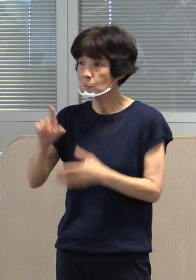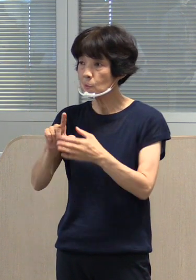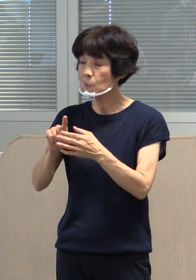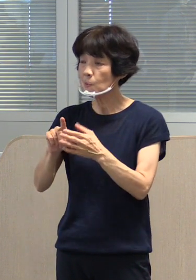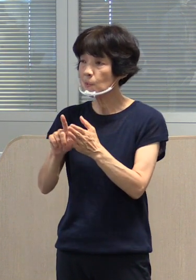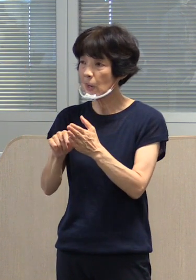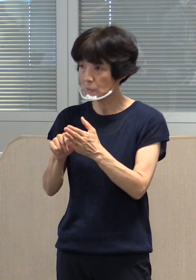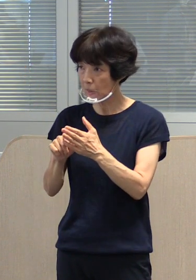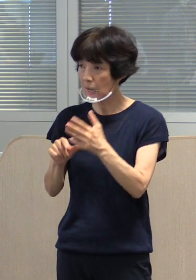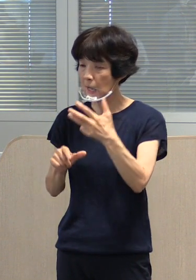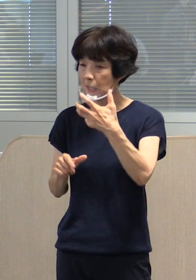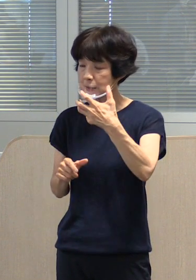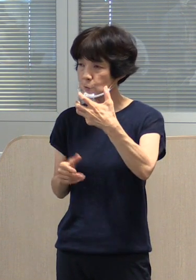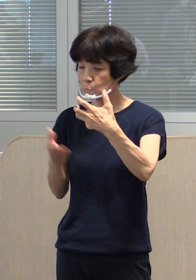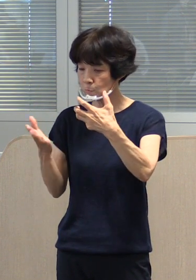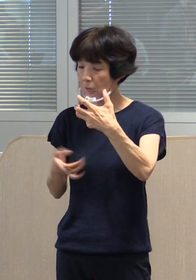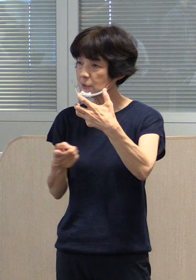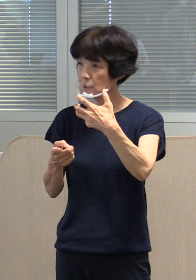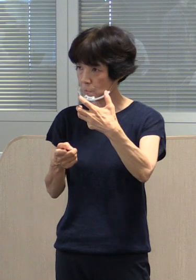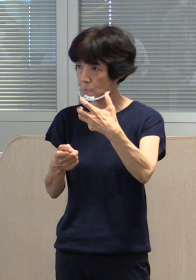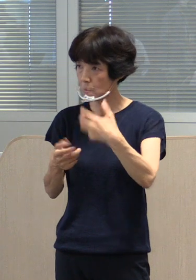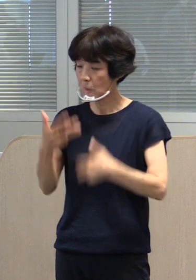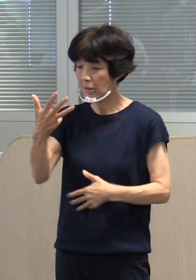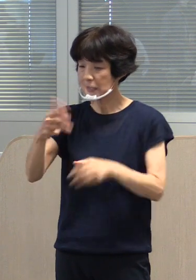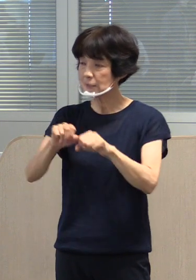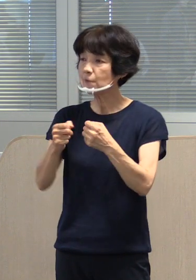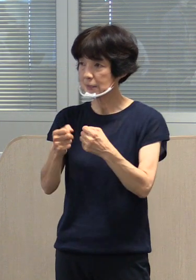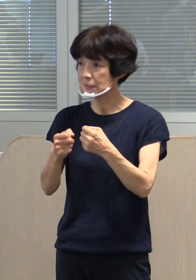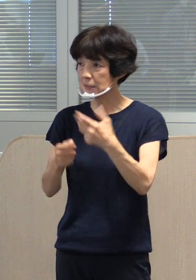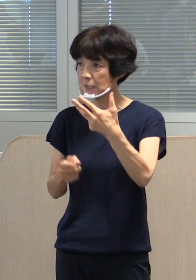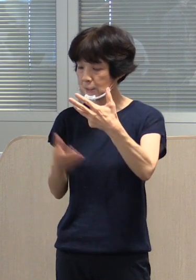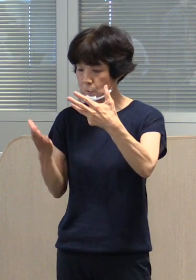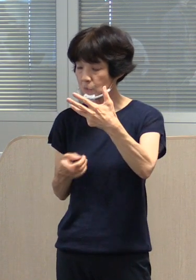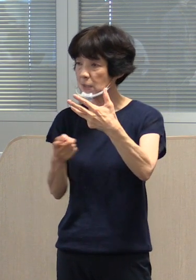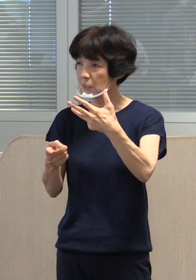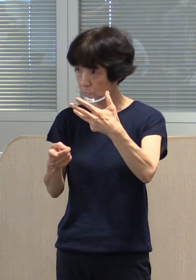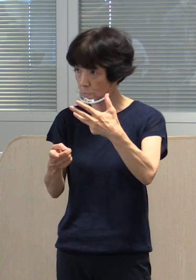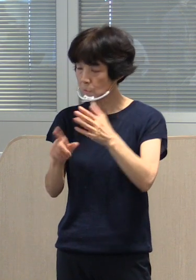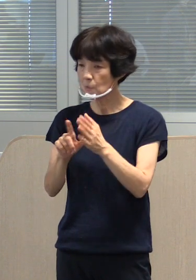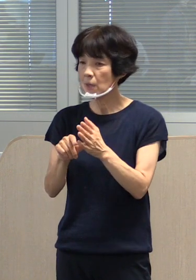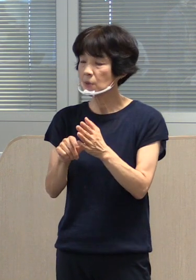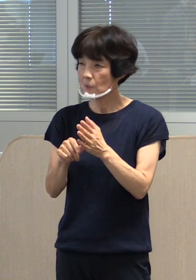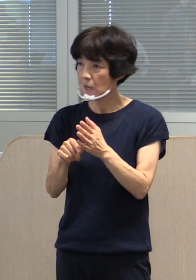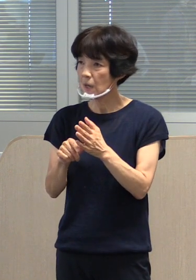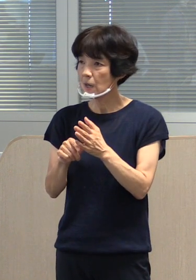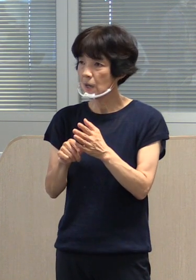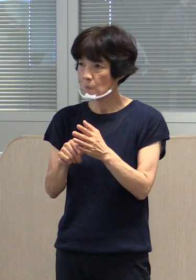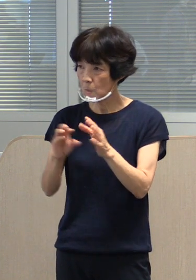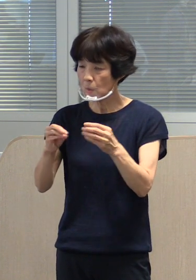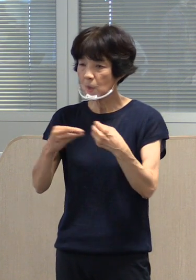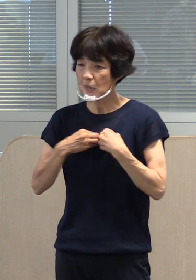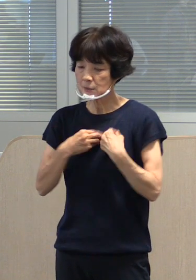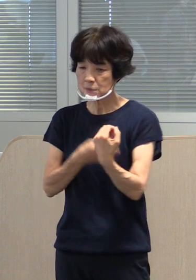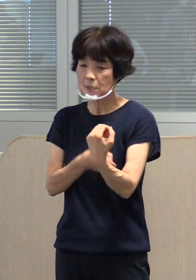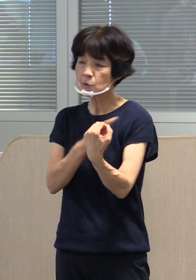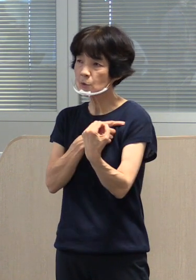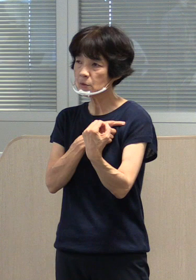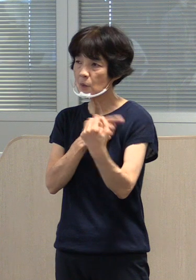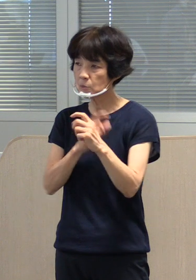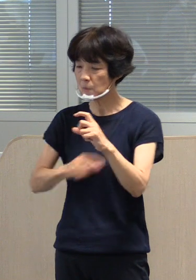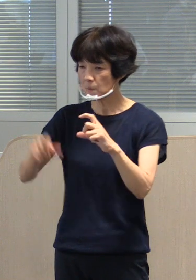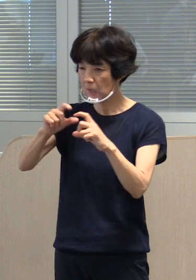ね、そうなればね、あれが感染力がね、7、8倍なんですね。だ